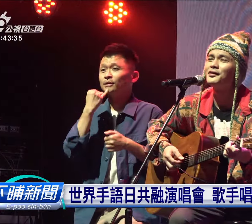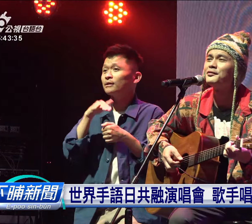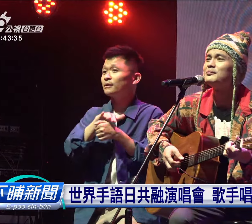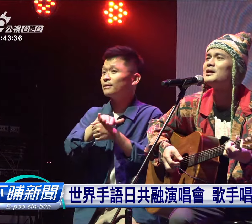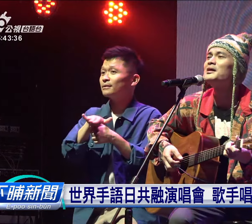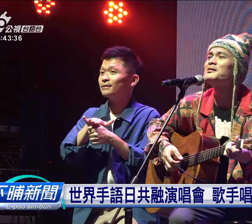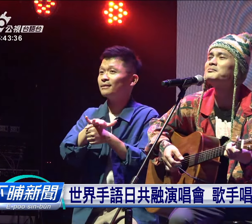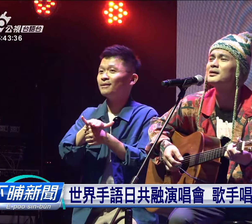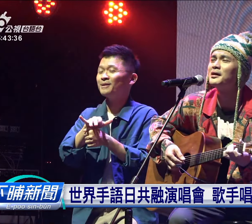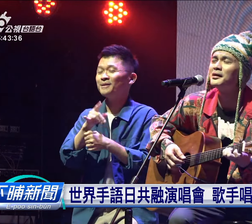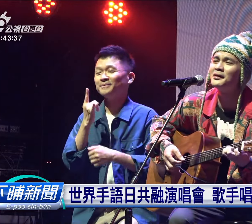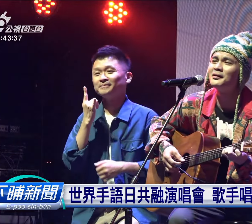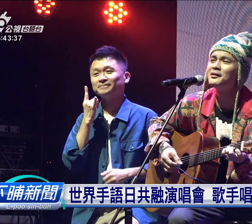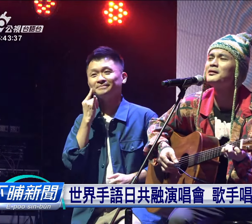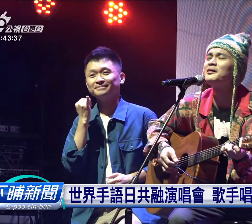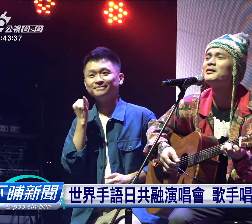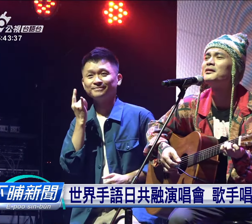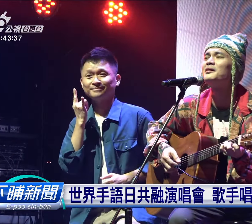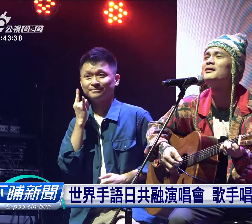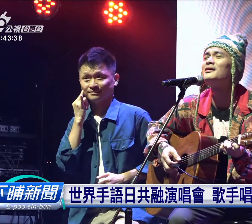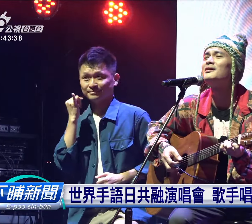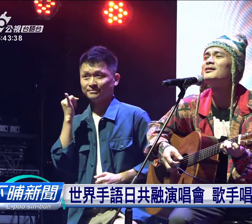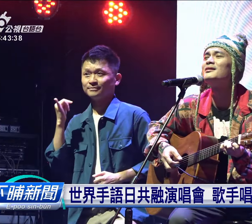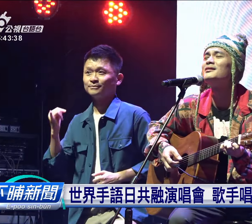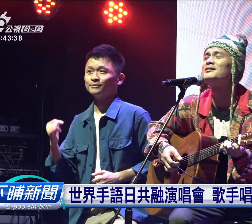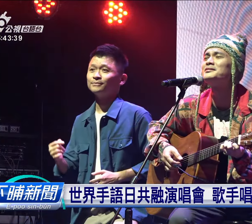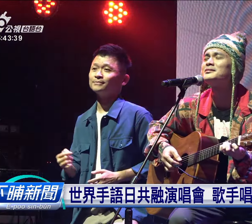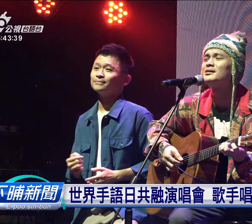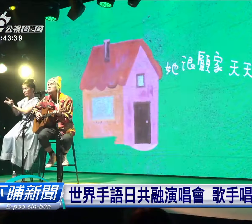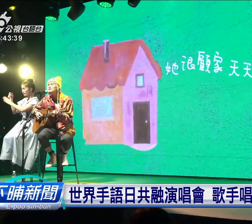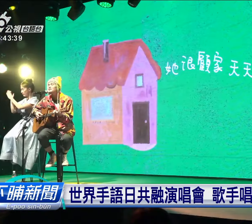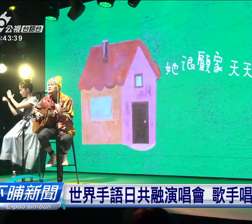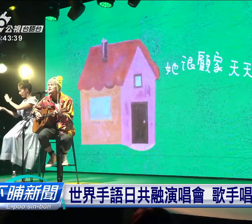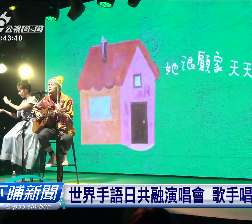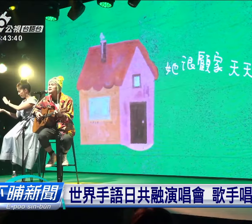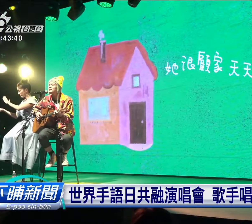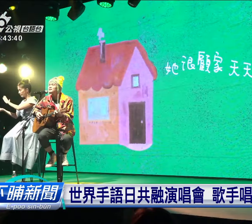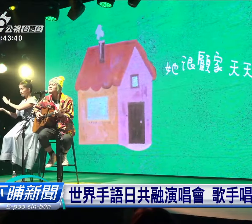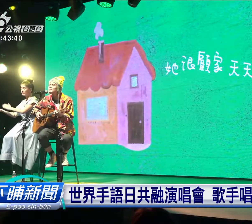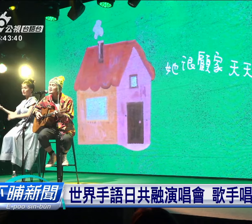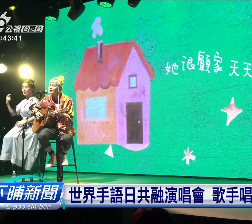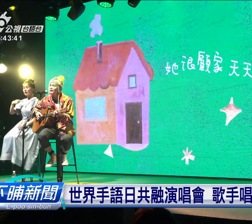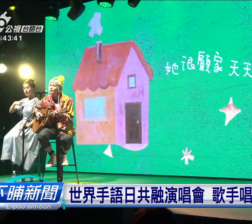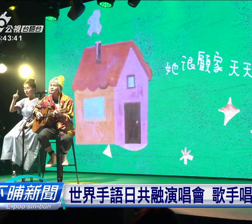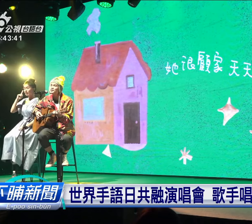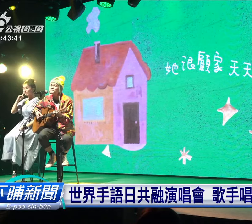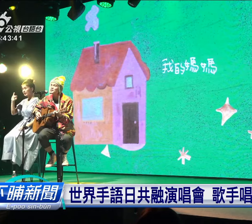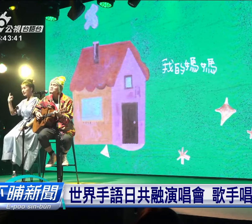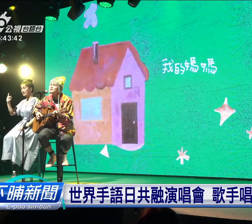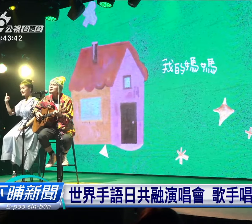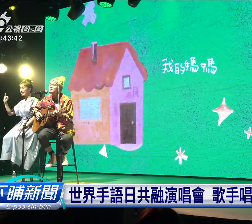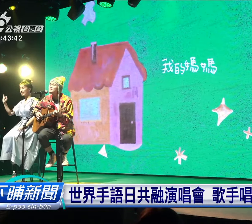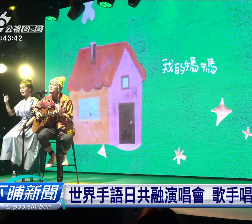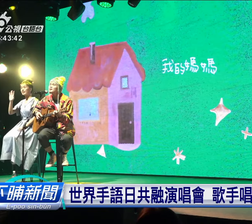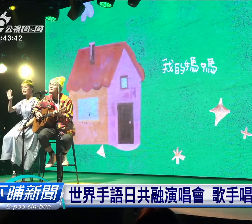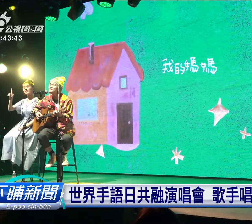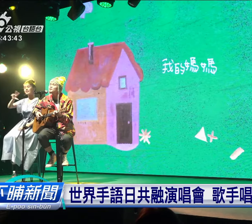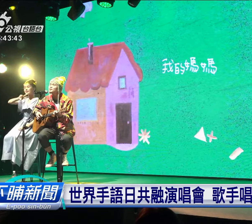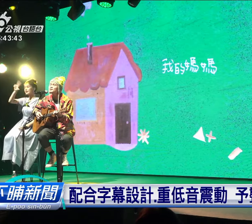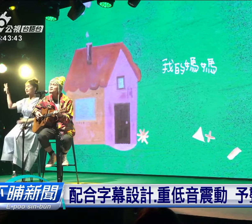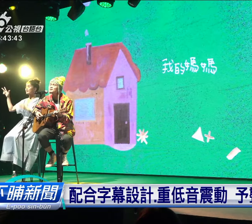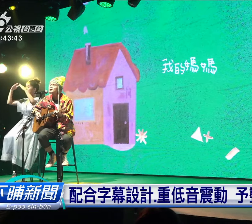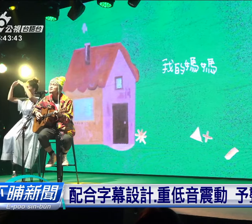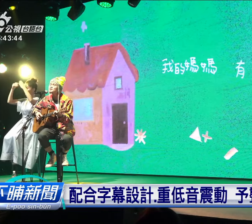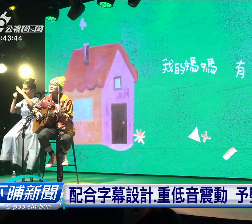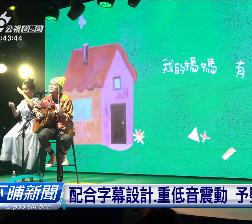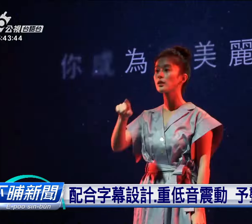透过家己写的歌，唱出对已经过身的老母的怀念。艺人廖晓彤为了要互听无的爸母感受到